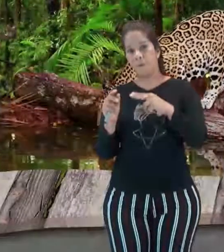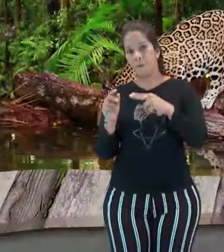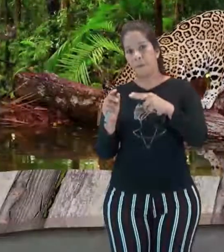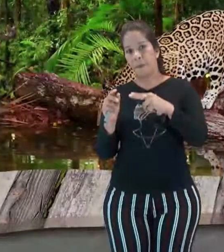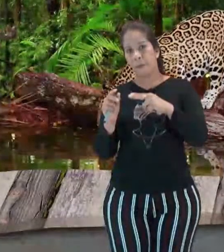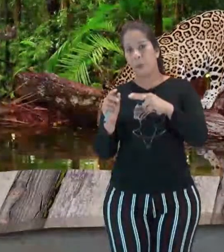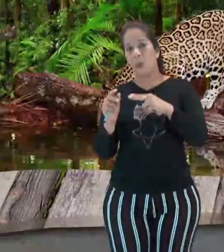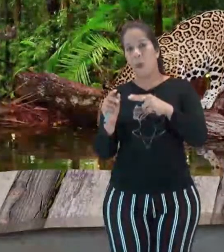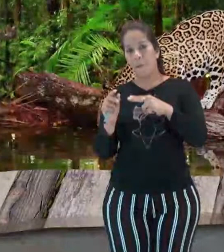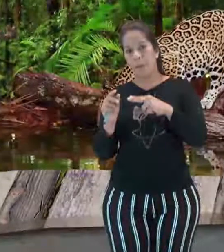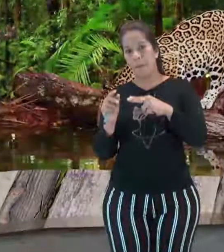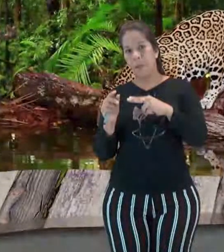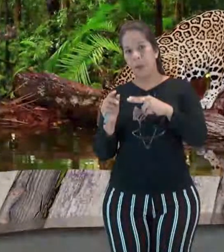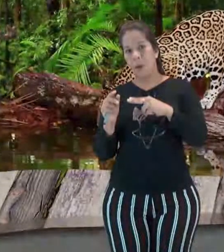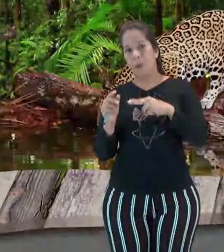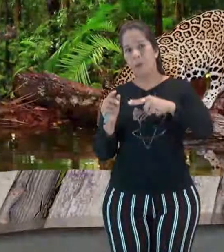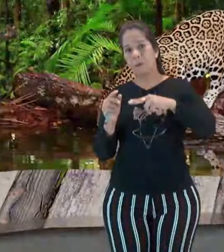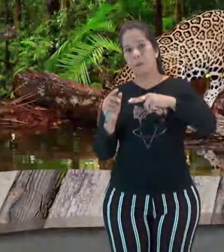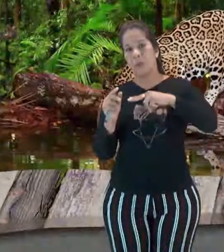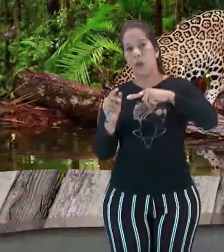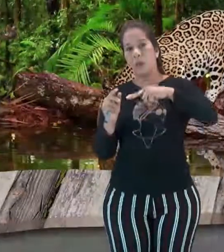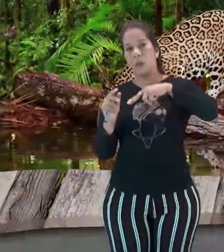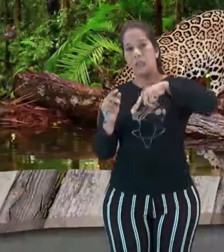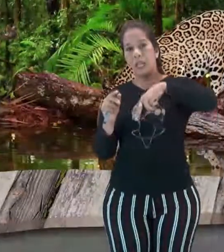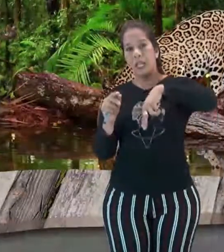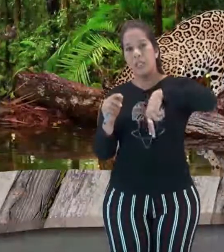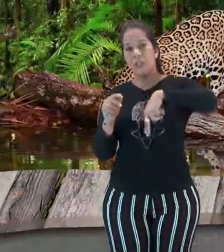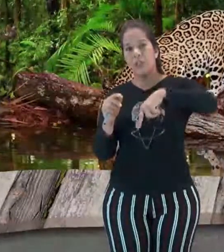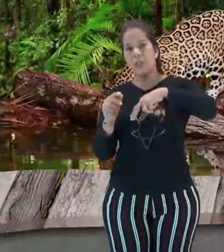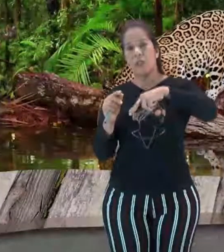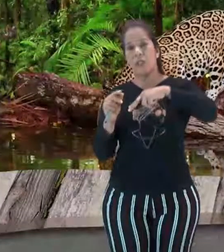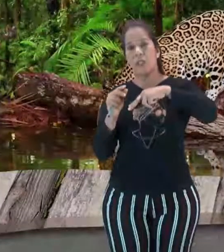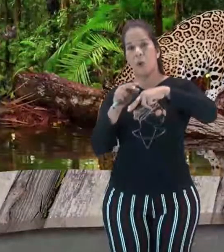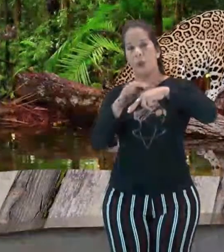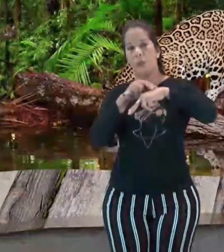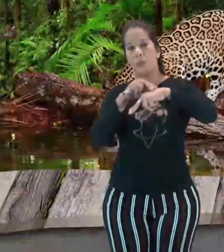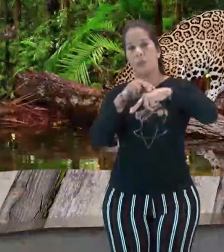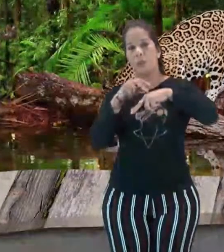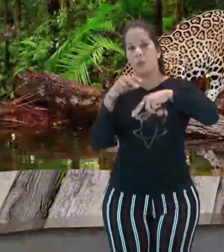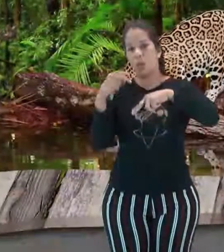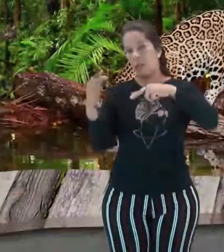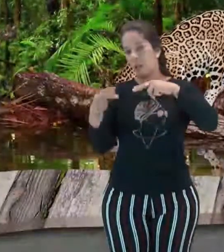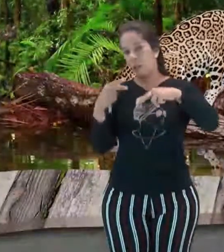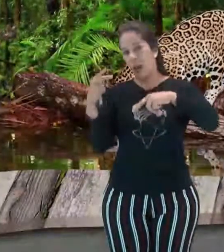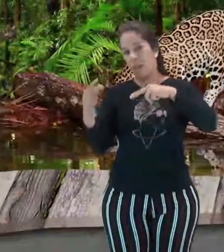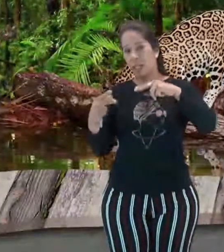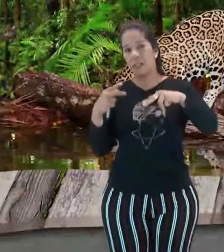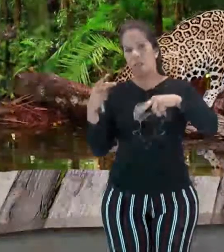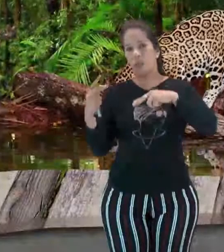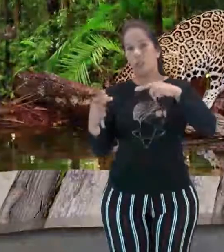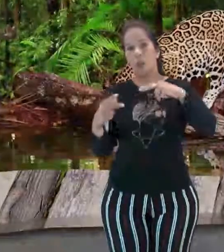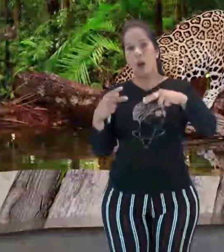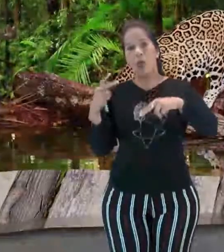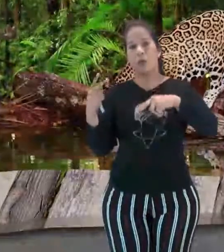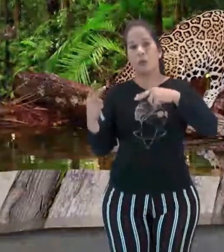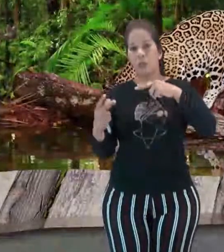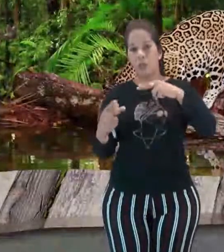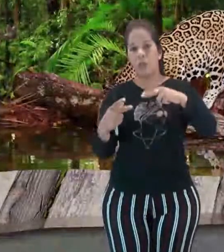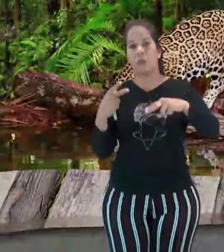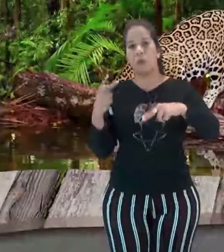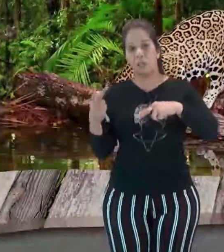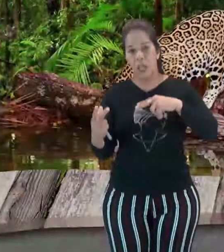ereção no homem, tá bom? Então, quando ele está relaxadinho, aí esse corpo é esponjoso no ar da relação sexual,